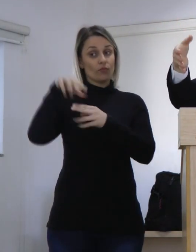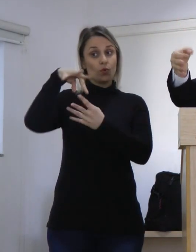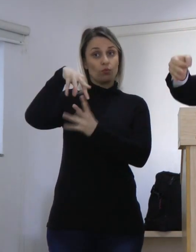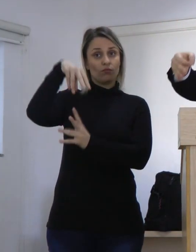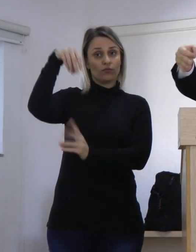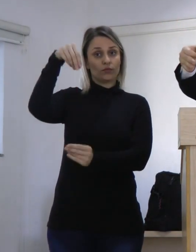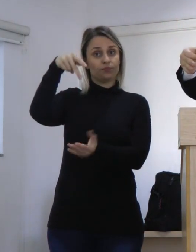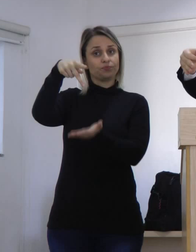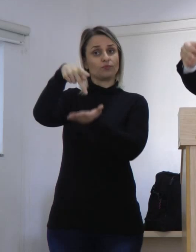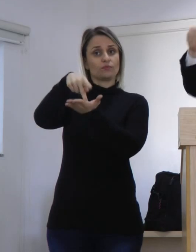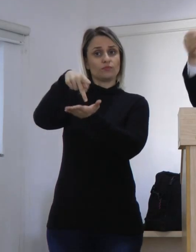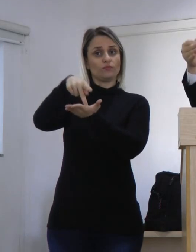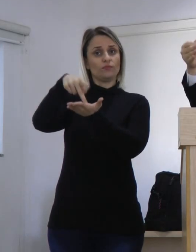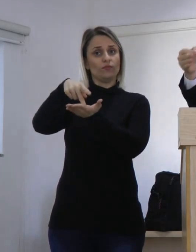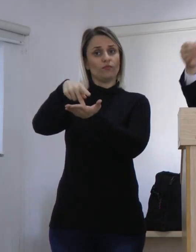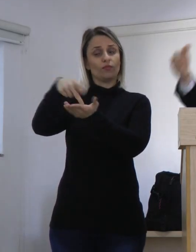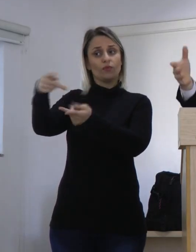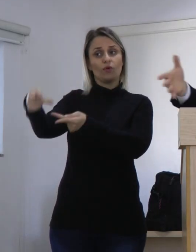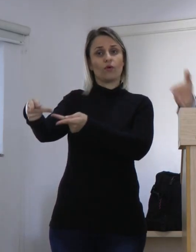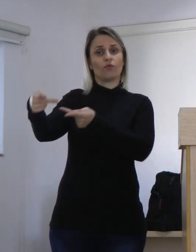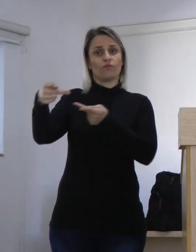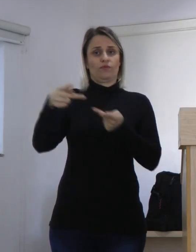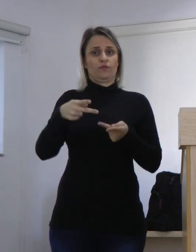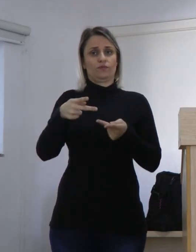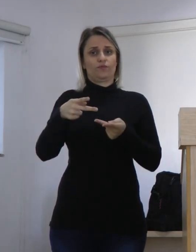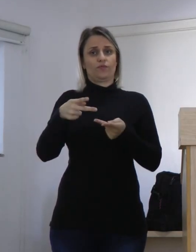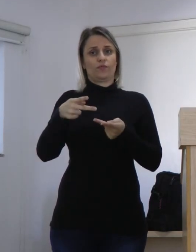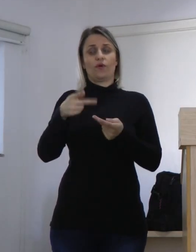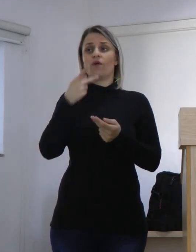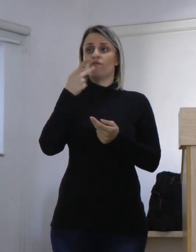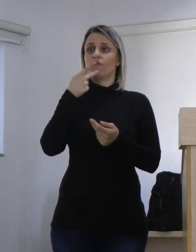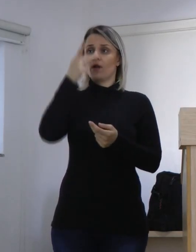convida: espíritas, amai-vos, eis o primeiro mandamento.